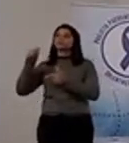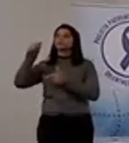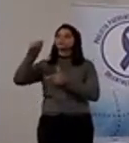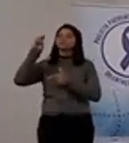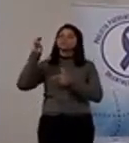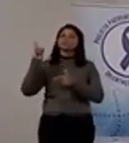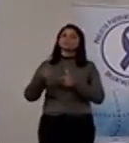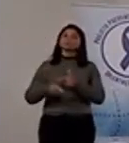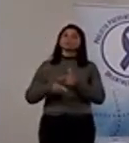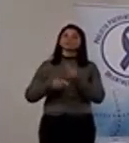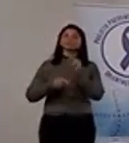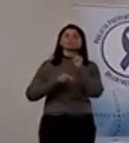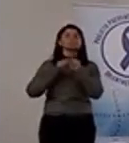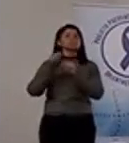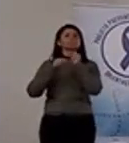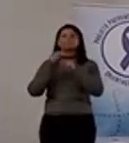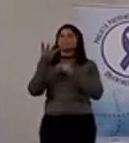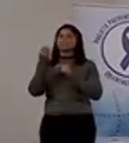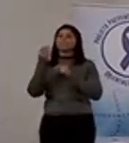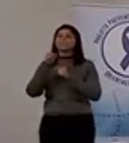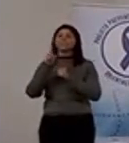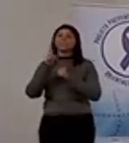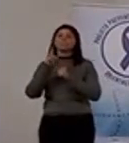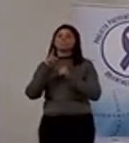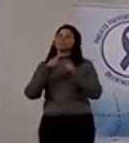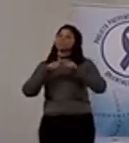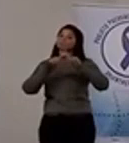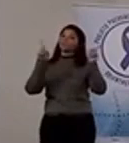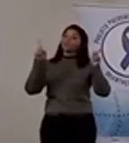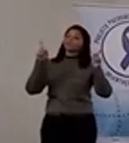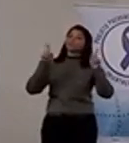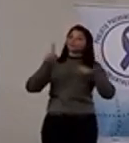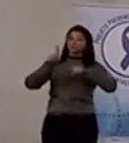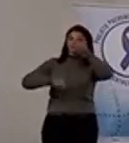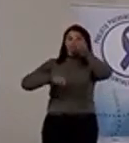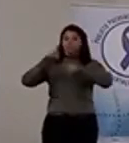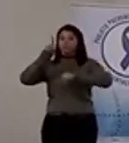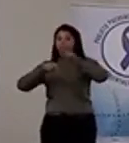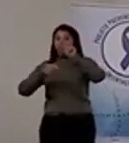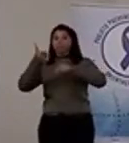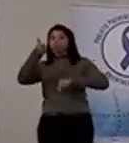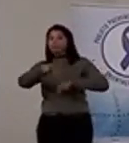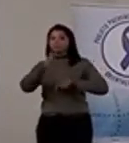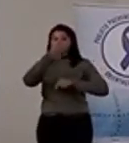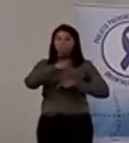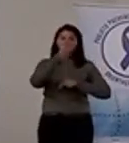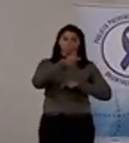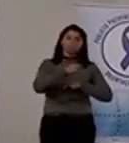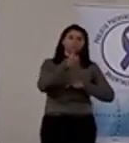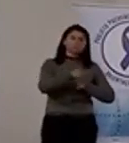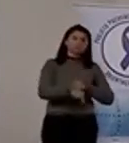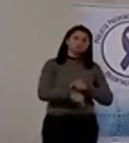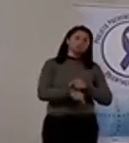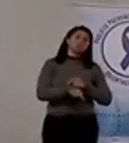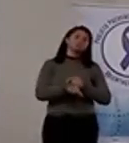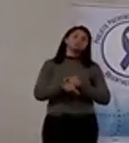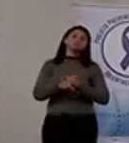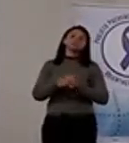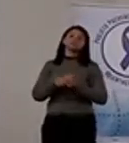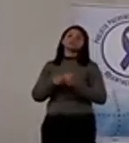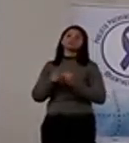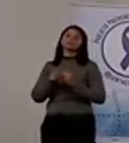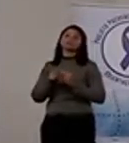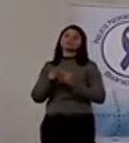Mas, em frequência, elas são mais frequentes. As alterações cromossômicas são mais frequentes